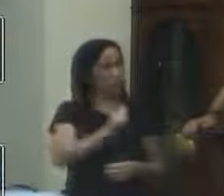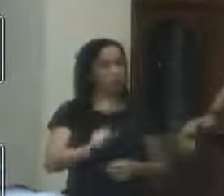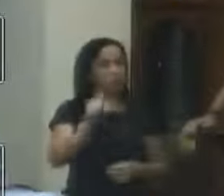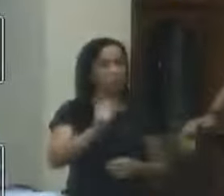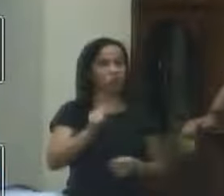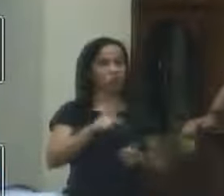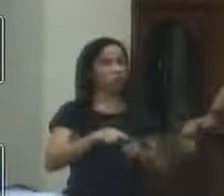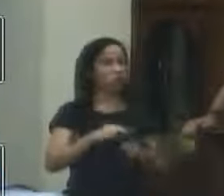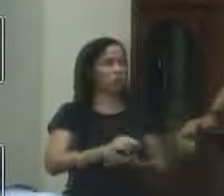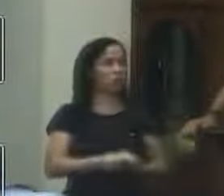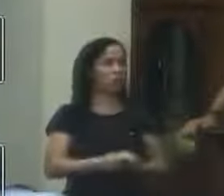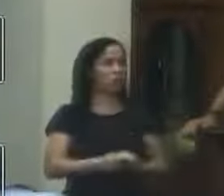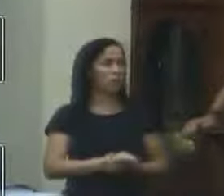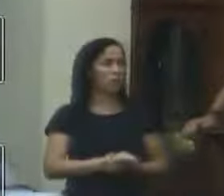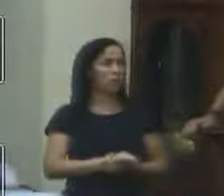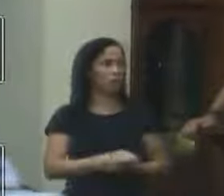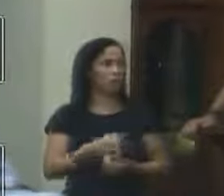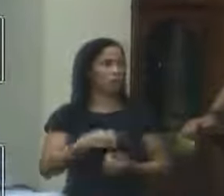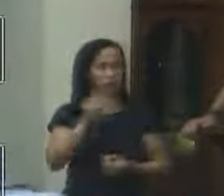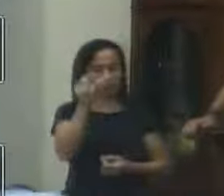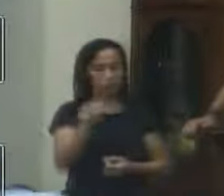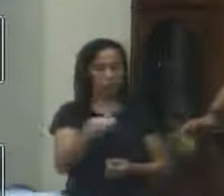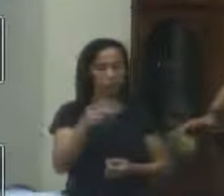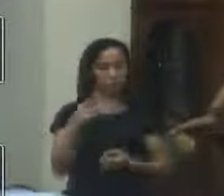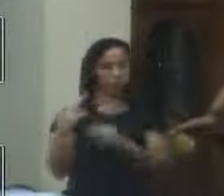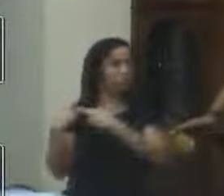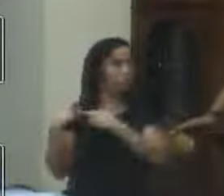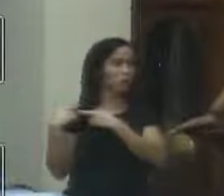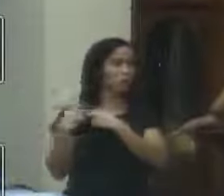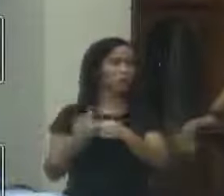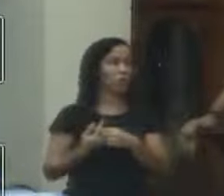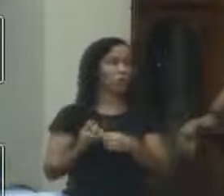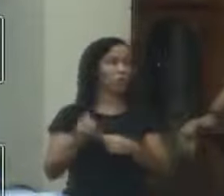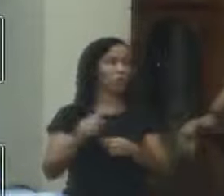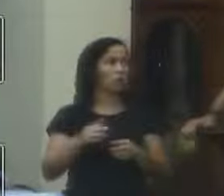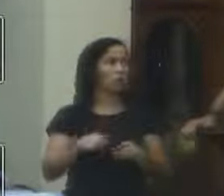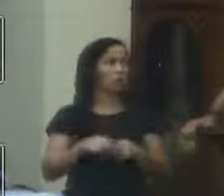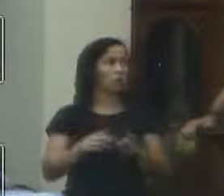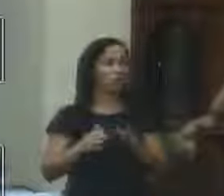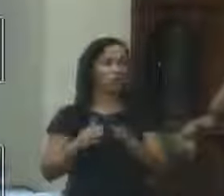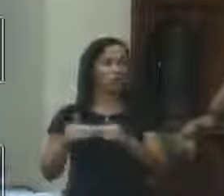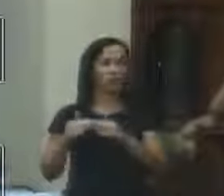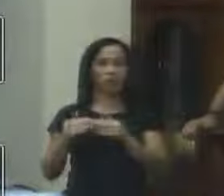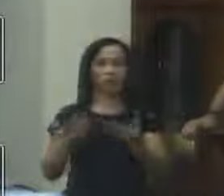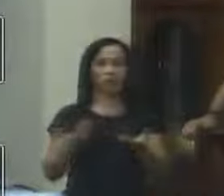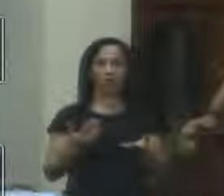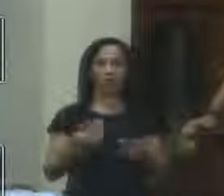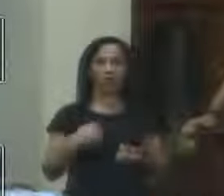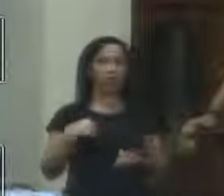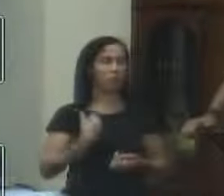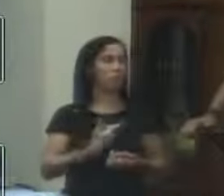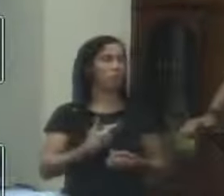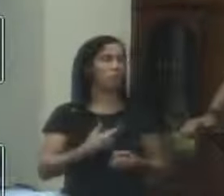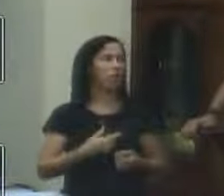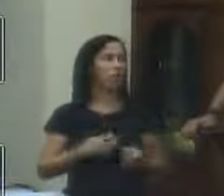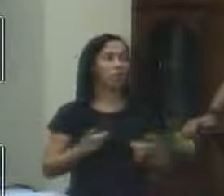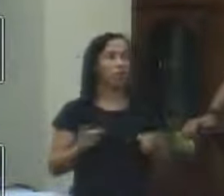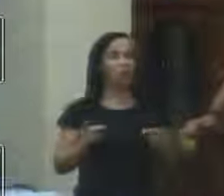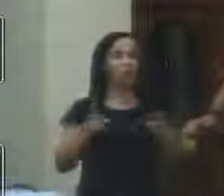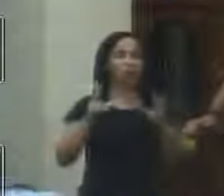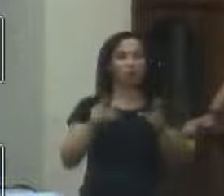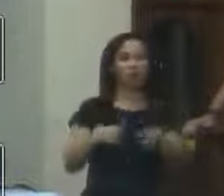quem eu tenho que representar, cobrava muito da Acritur isso. A gente vende o mesmo